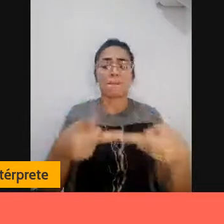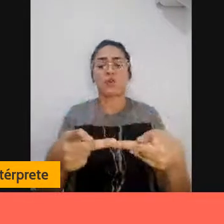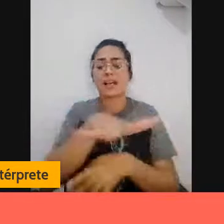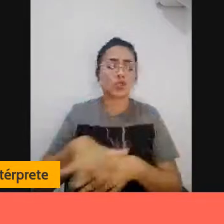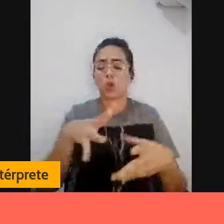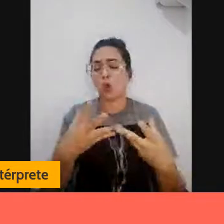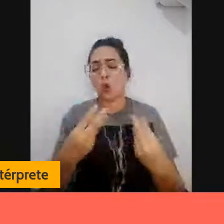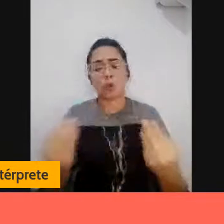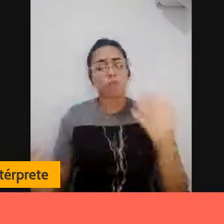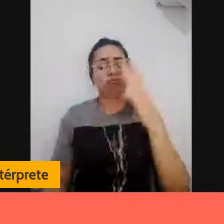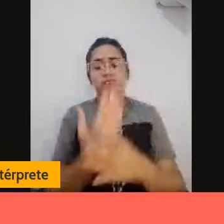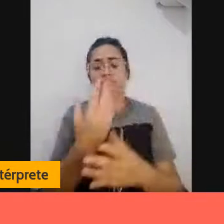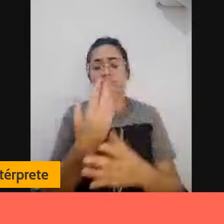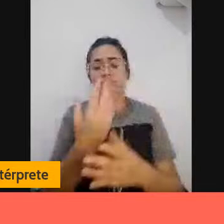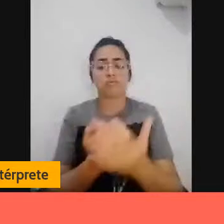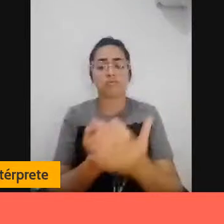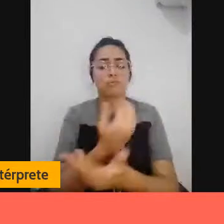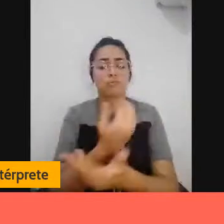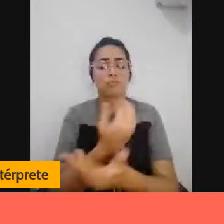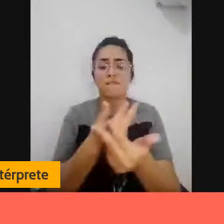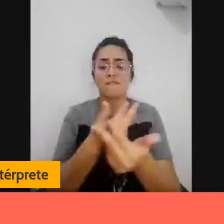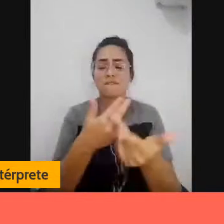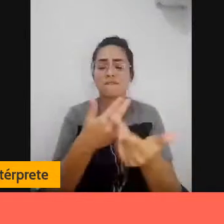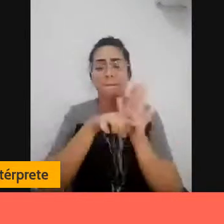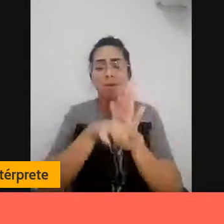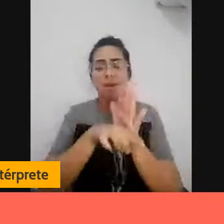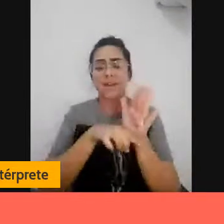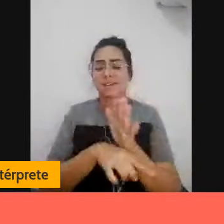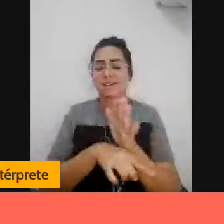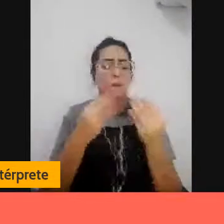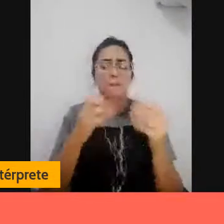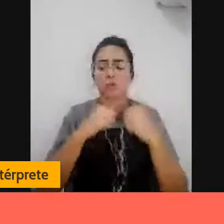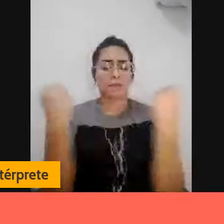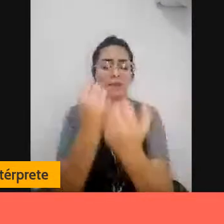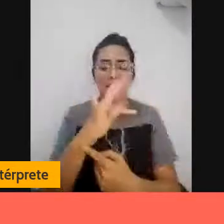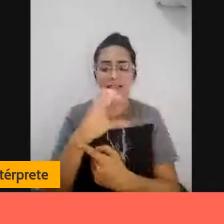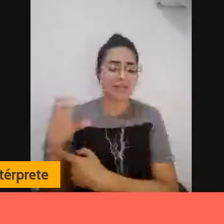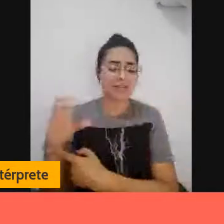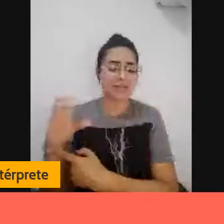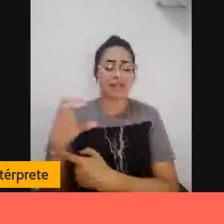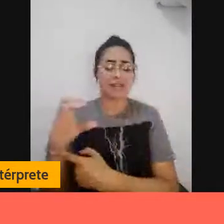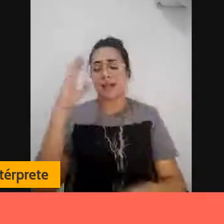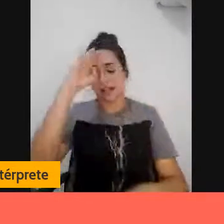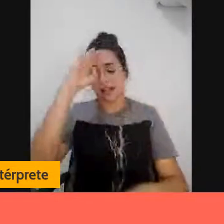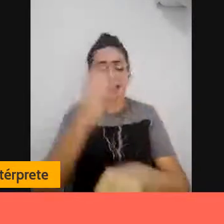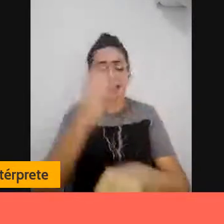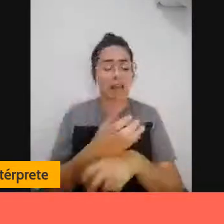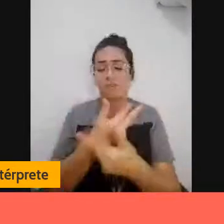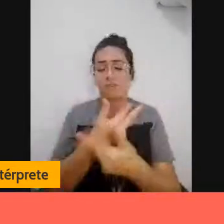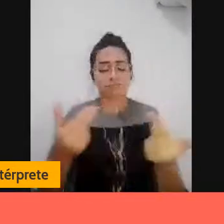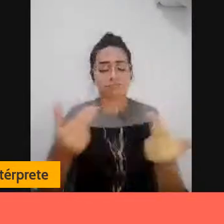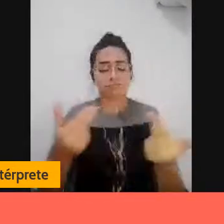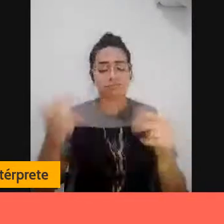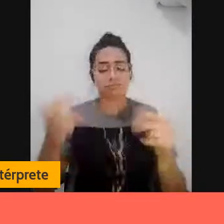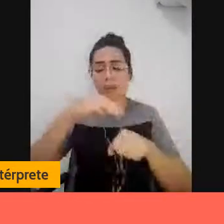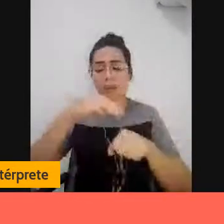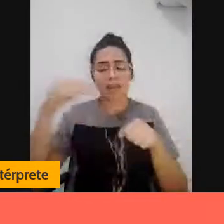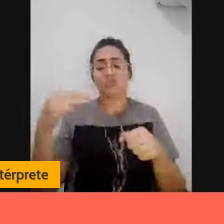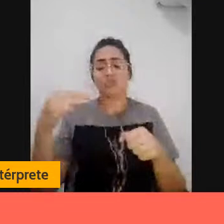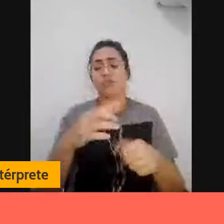Foram inúmeros seminários, TCCs, monografias, dissertações de mestrado, tese,